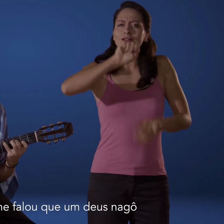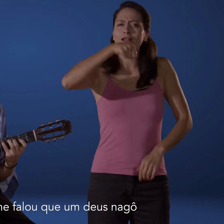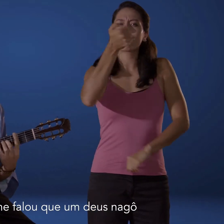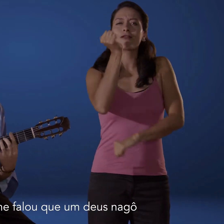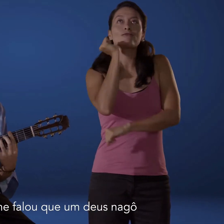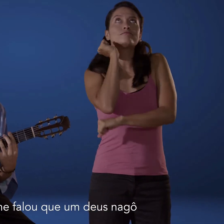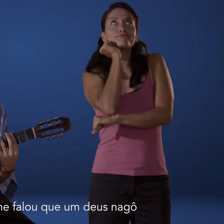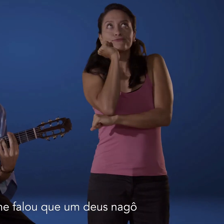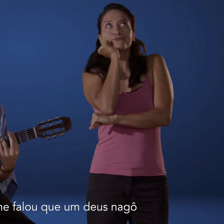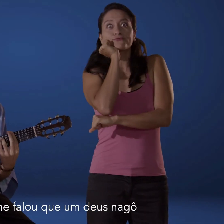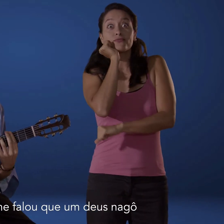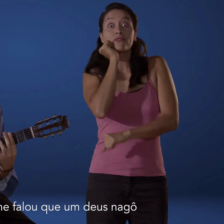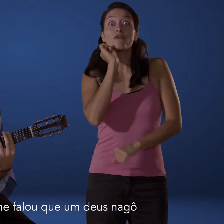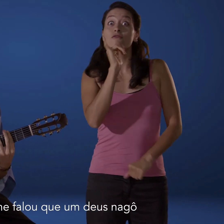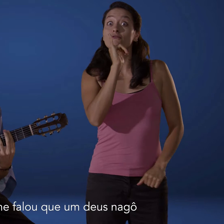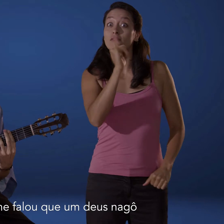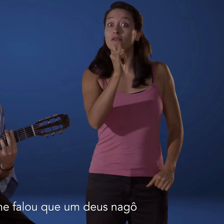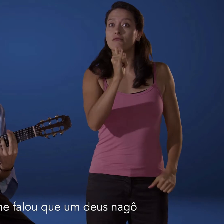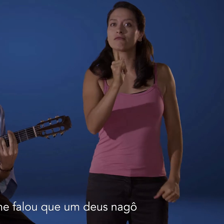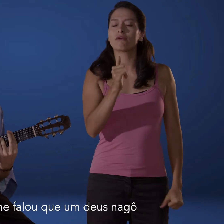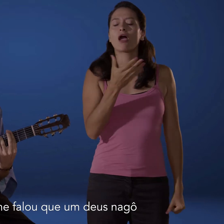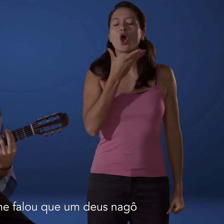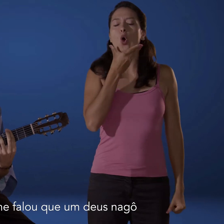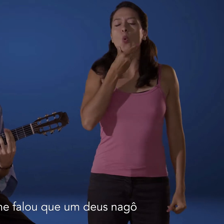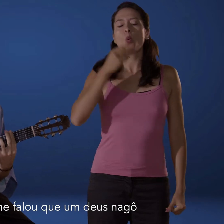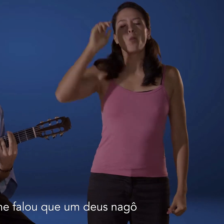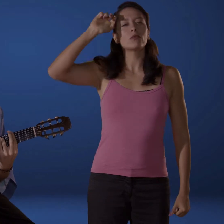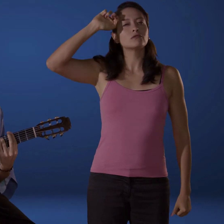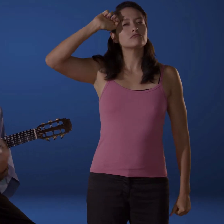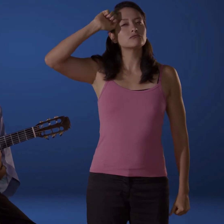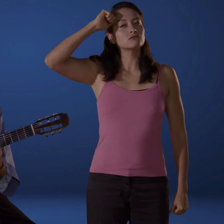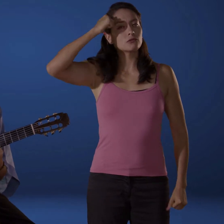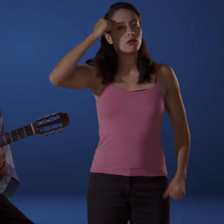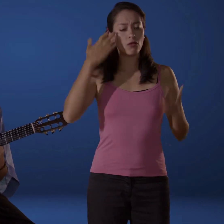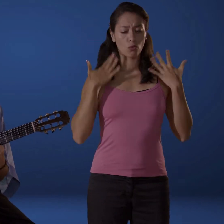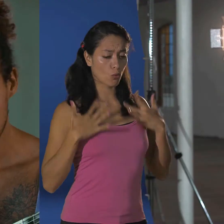me falou que um Deus Nagô